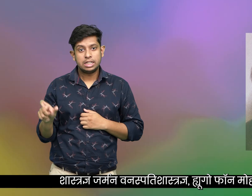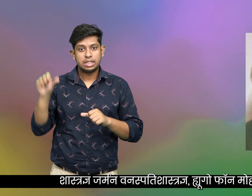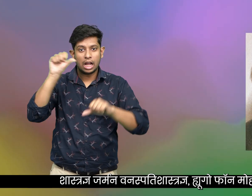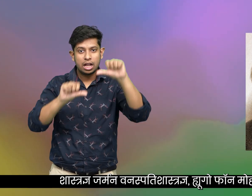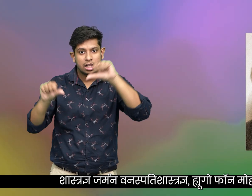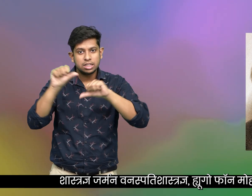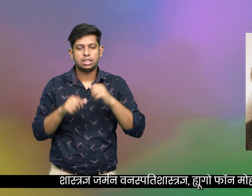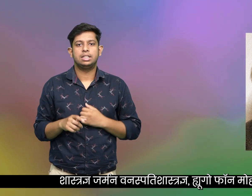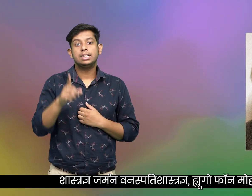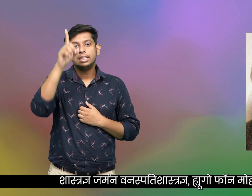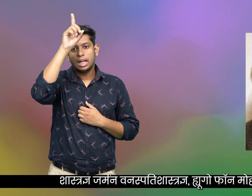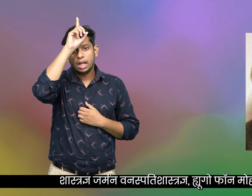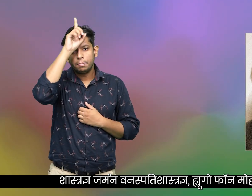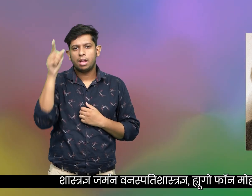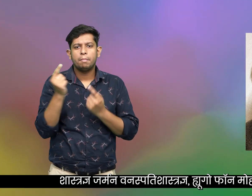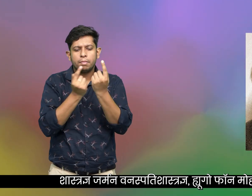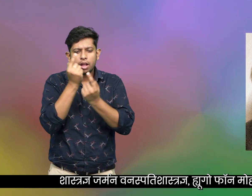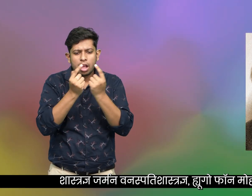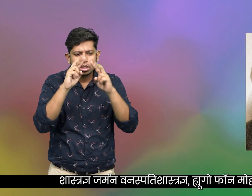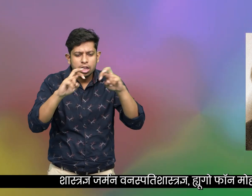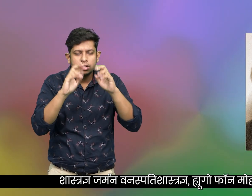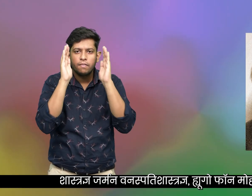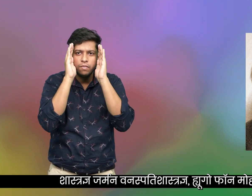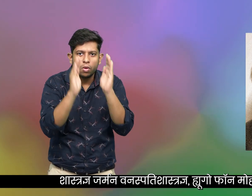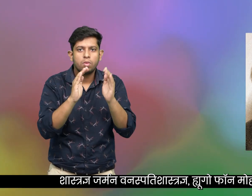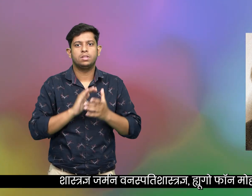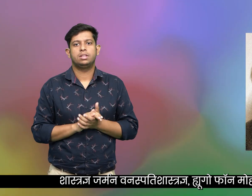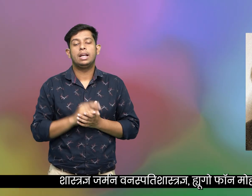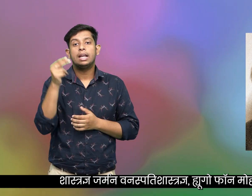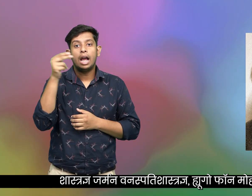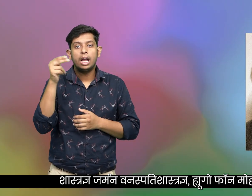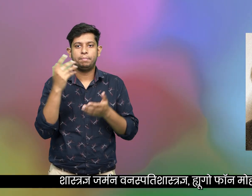शास्त्रज्ञ जर्मन वनस्पतीशास्त्र ह्युगो फॉन मोहल